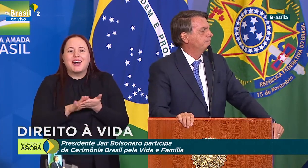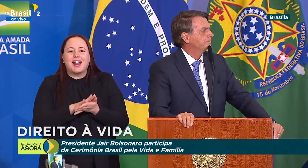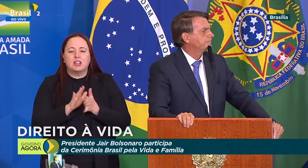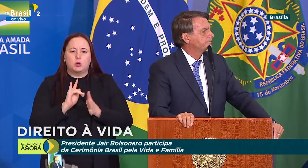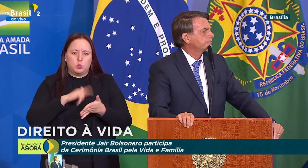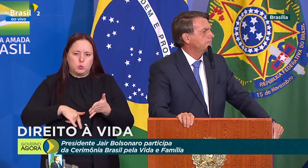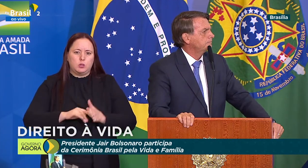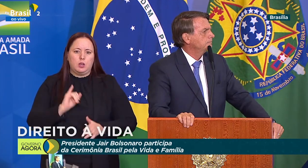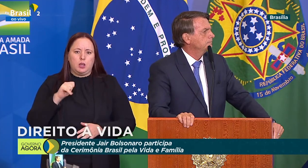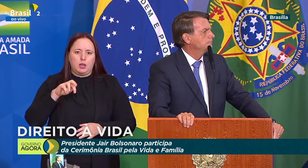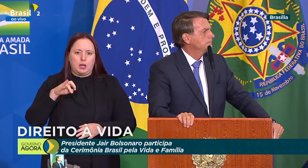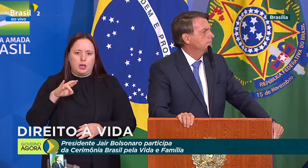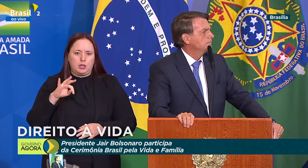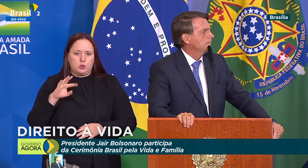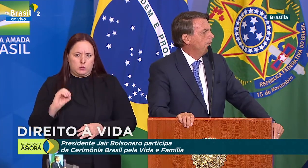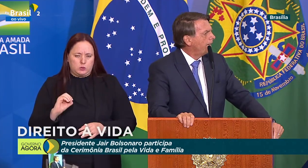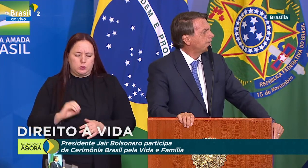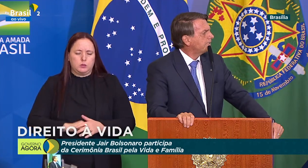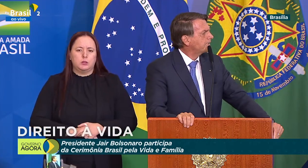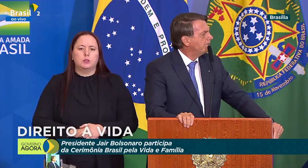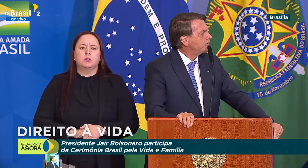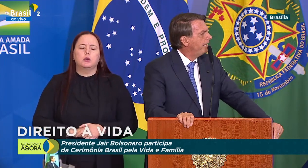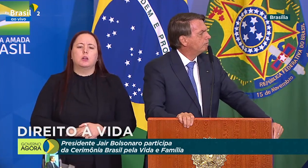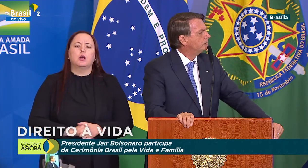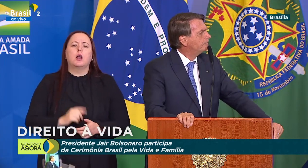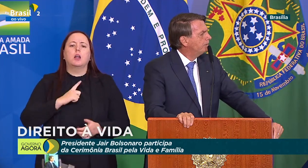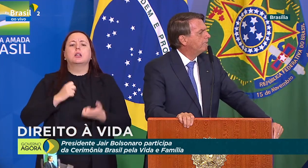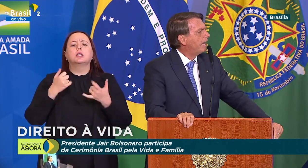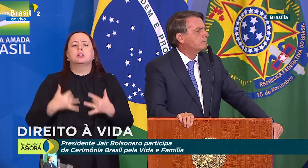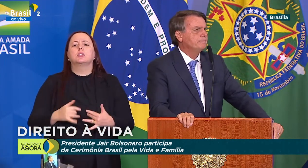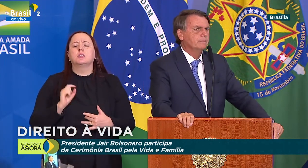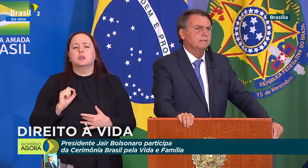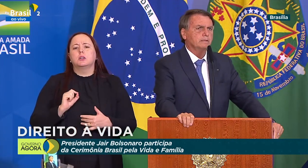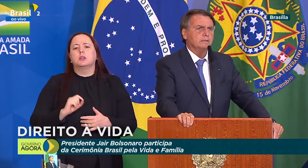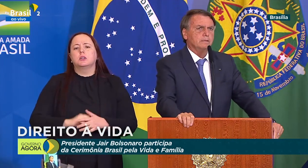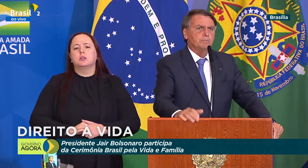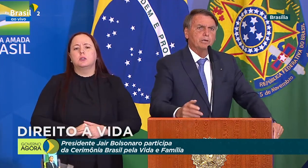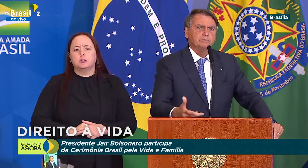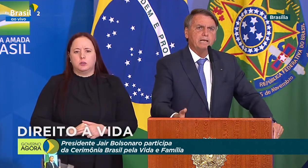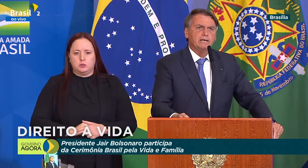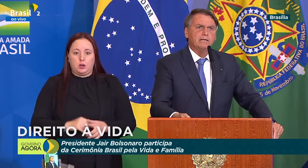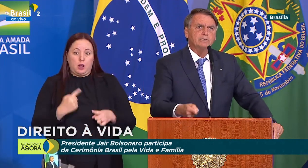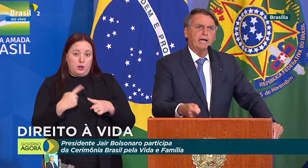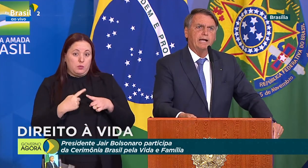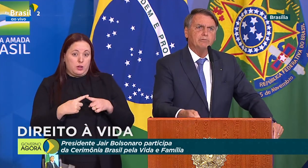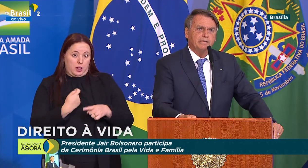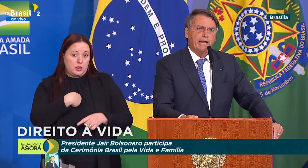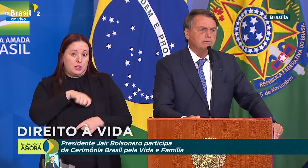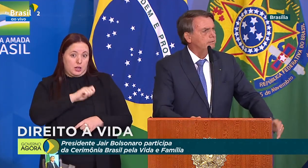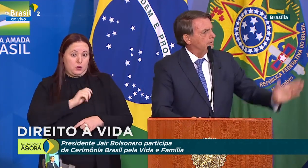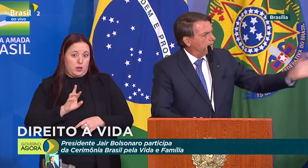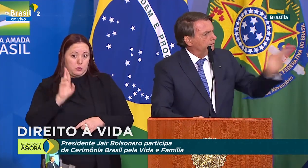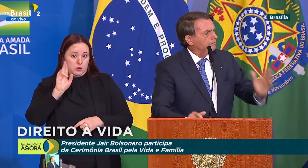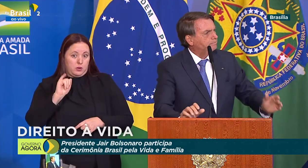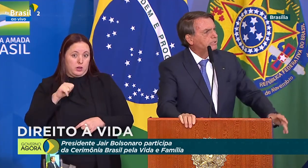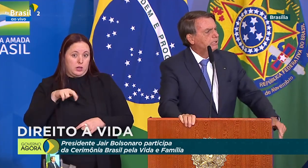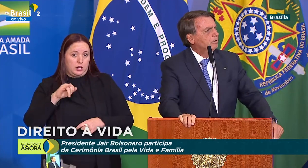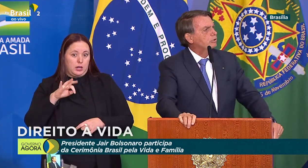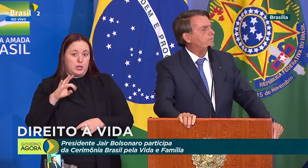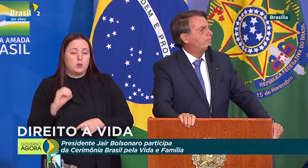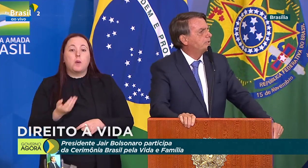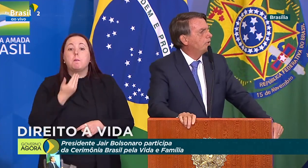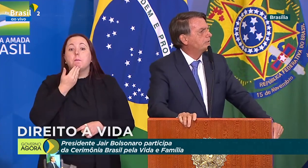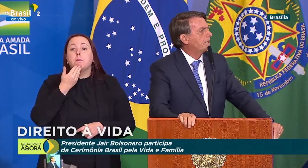aquele momento o que ela tá escrito dentro tudo certo porque o delegado encarregado inquieto